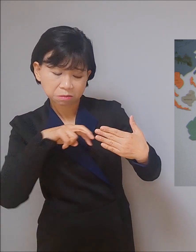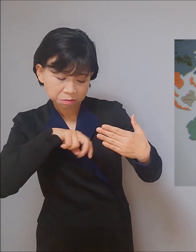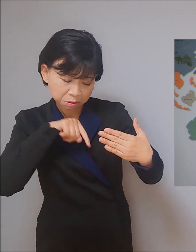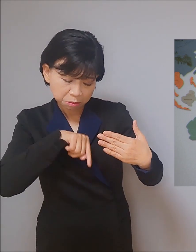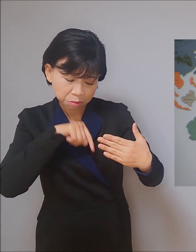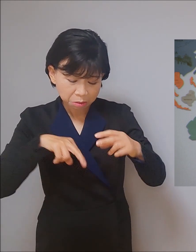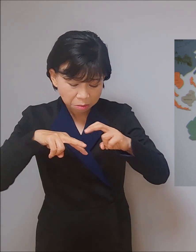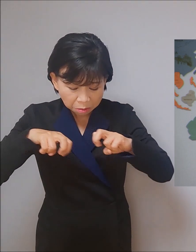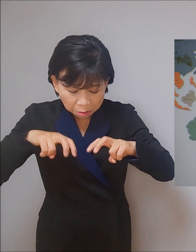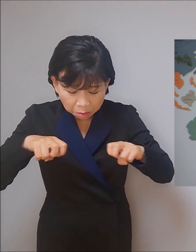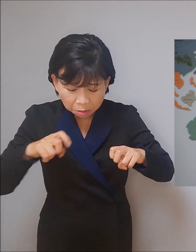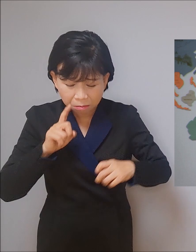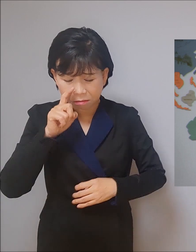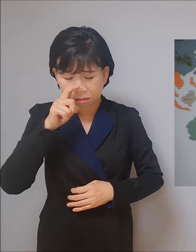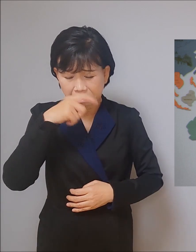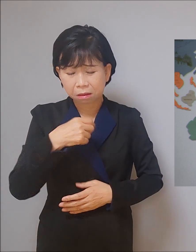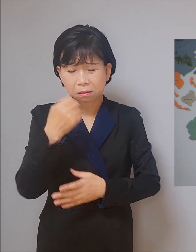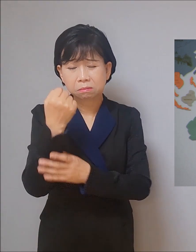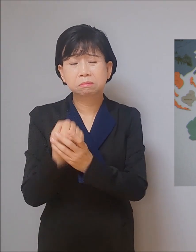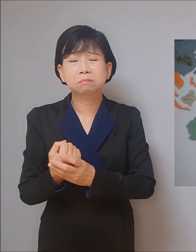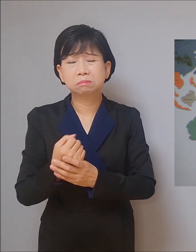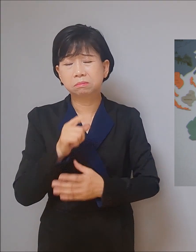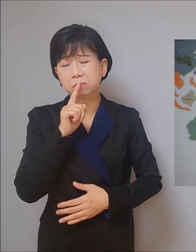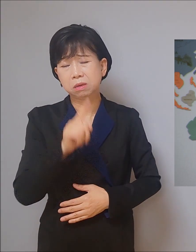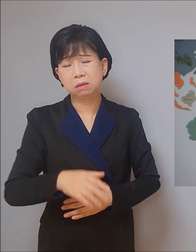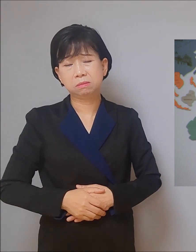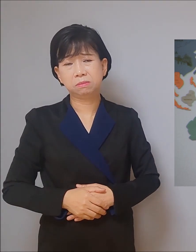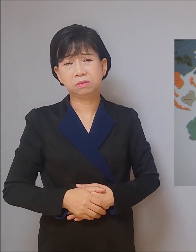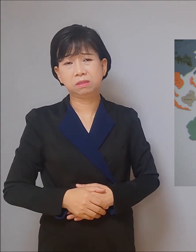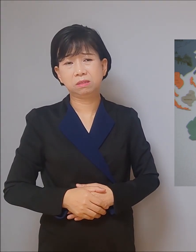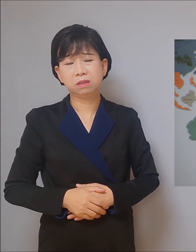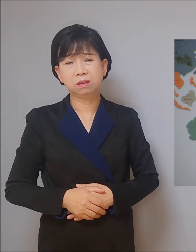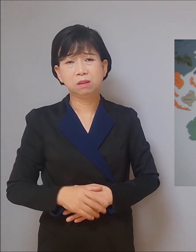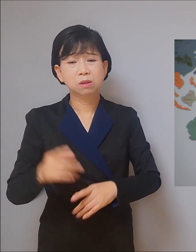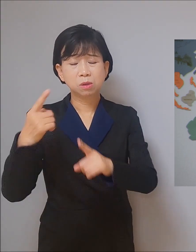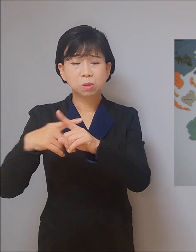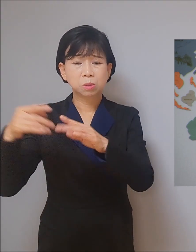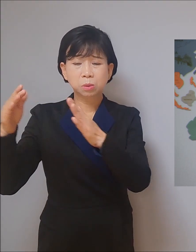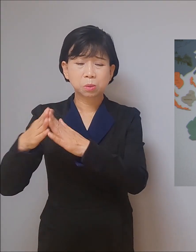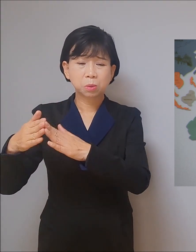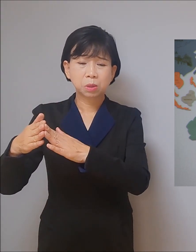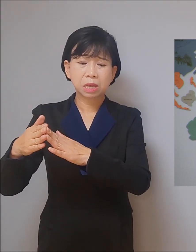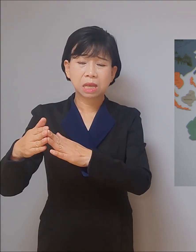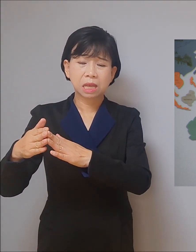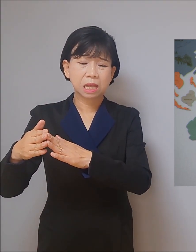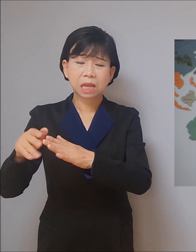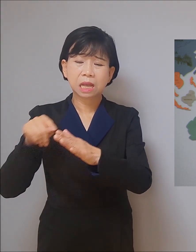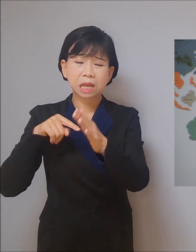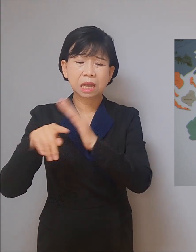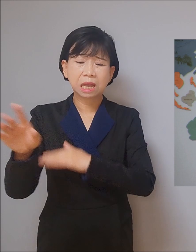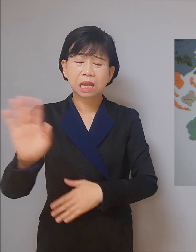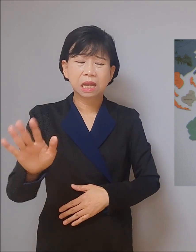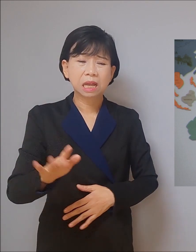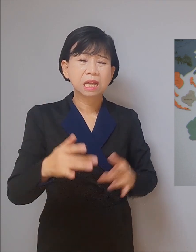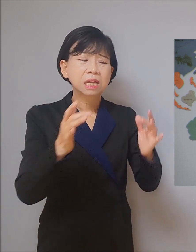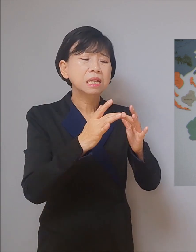들어가면 오염되고 부패된 말입니다. 다들 교회 안 가고 집에서 예배 드린다고